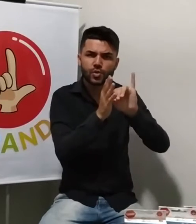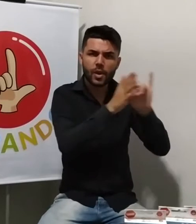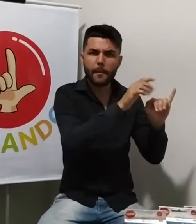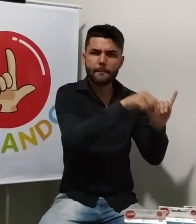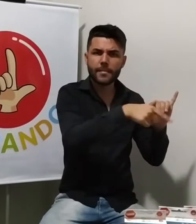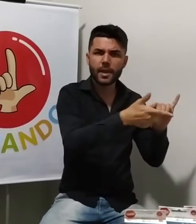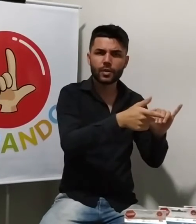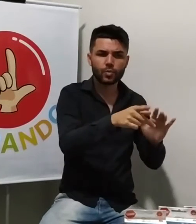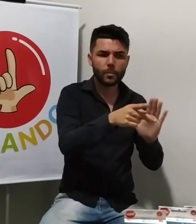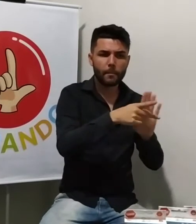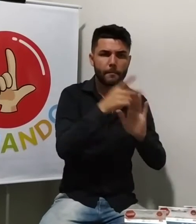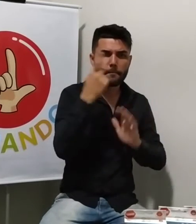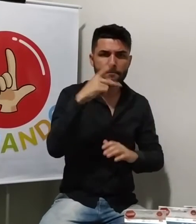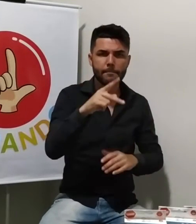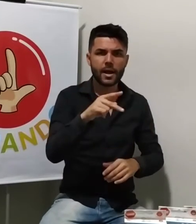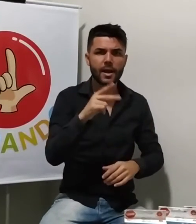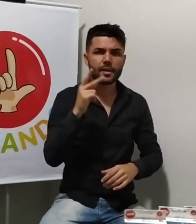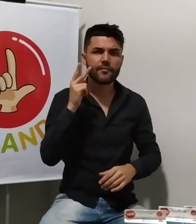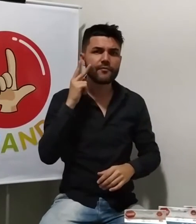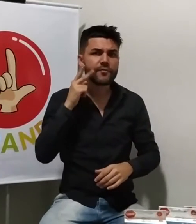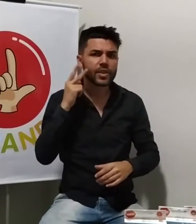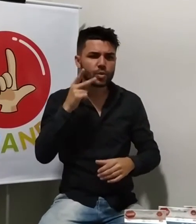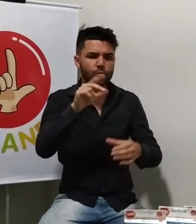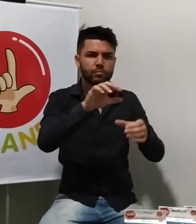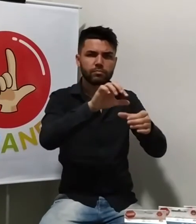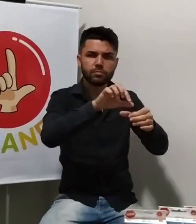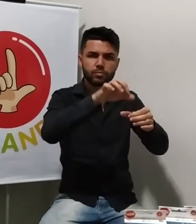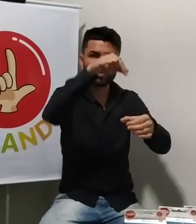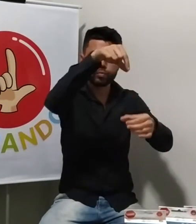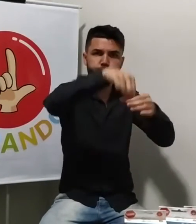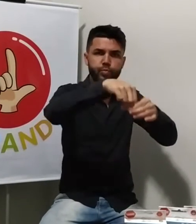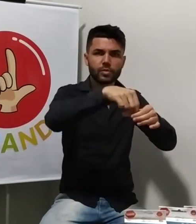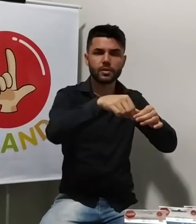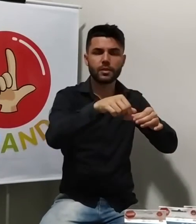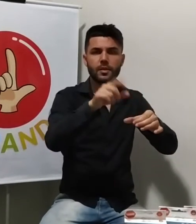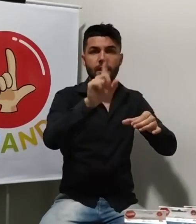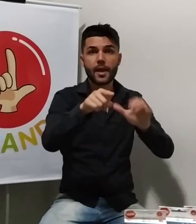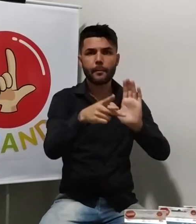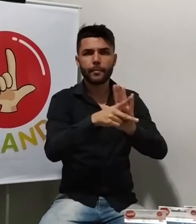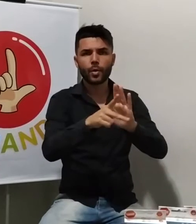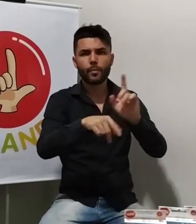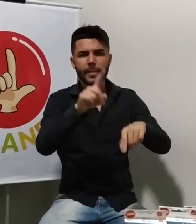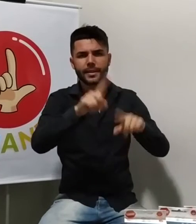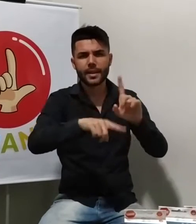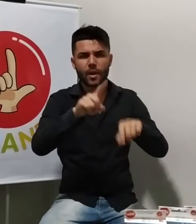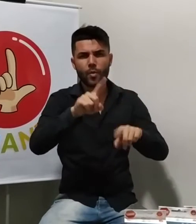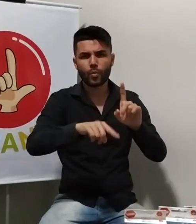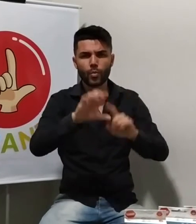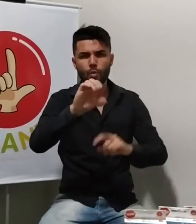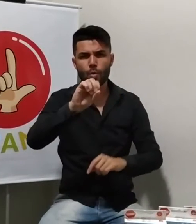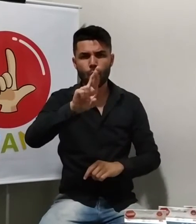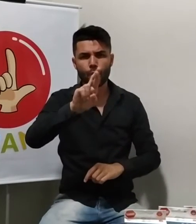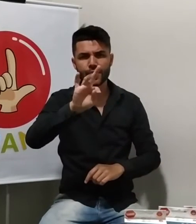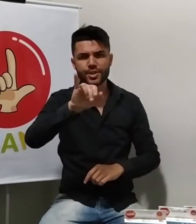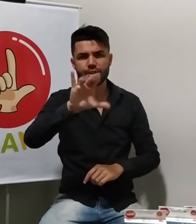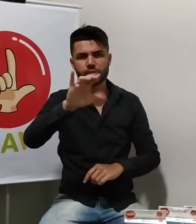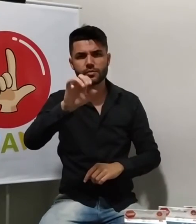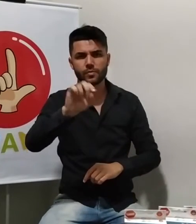Mineiro porque ficava perto dos produtores de cortiça, que é uma casca de uma árvore. Vinha, né, cortiça de Goiás e do Mato Grosso e tal. O Triângulo Mineiro